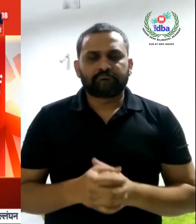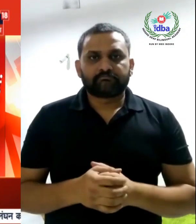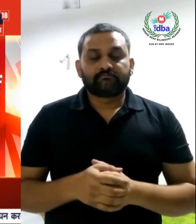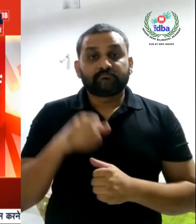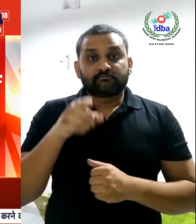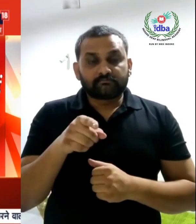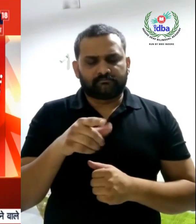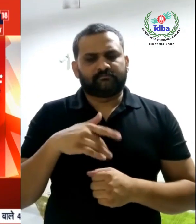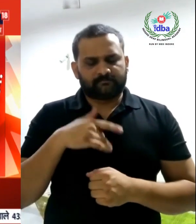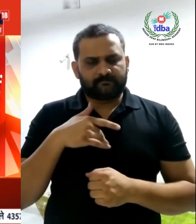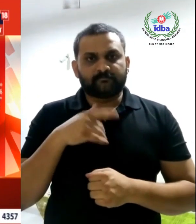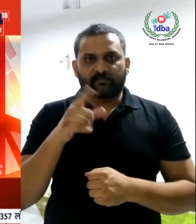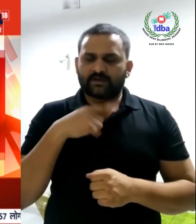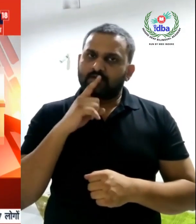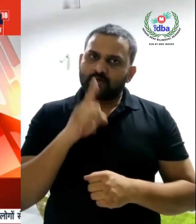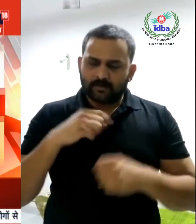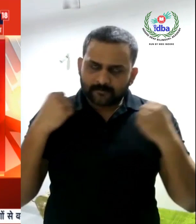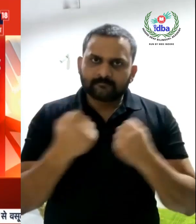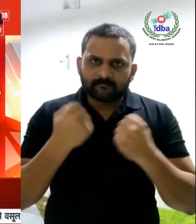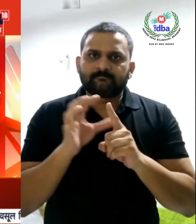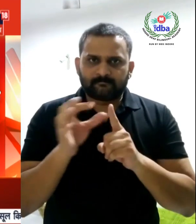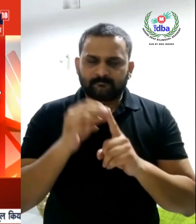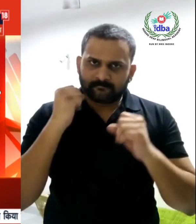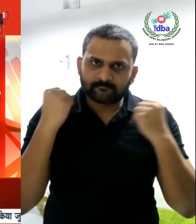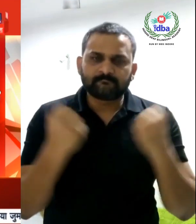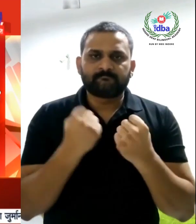इस संभावना का हमें पूरी तरह से दोहन करना पड़ेगा।